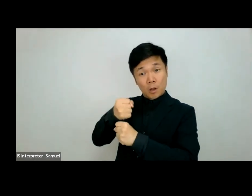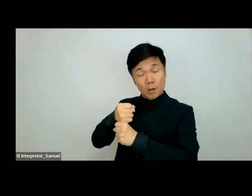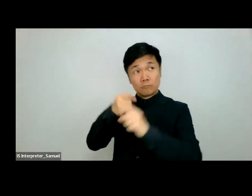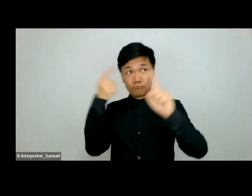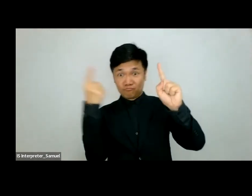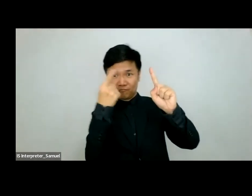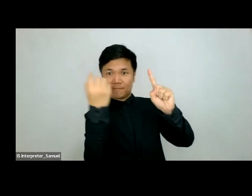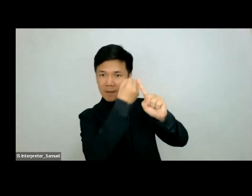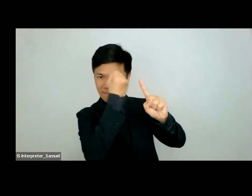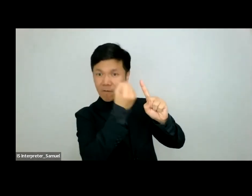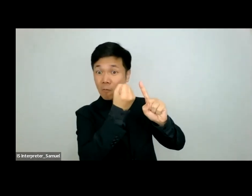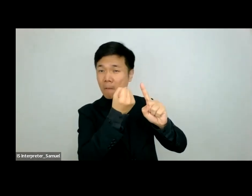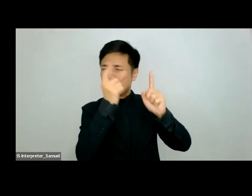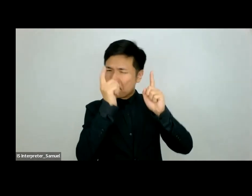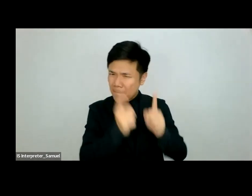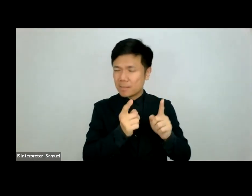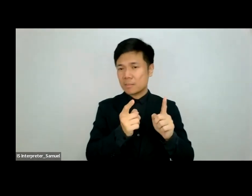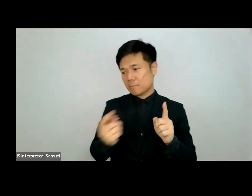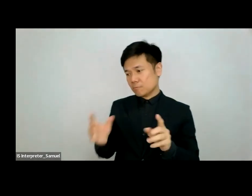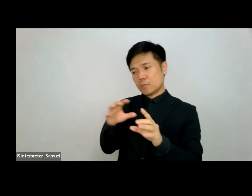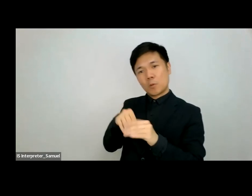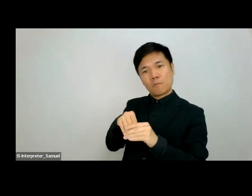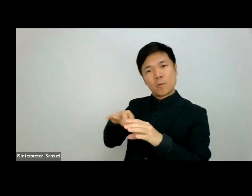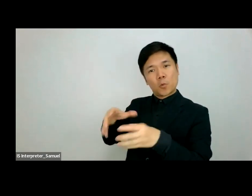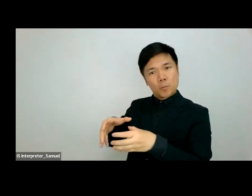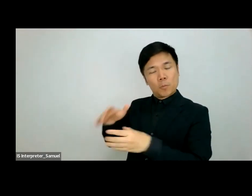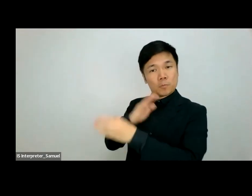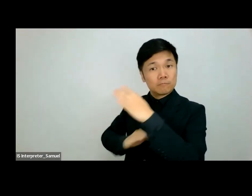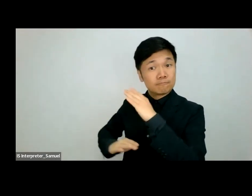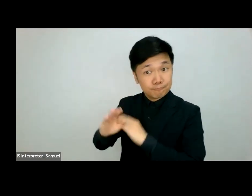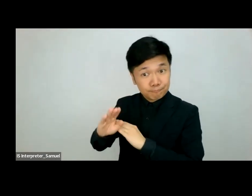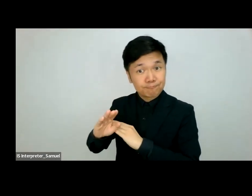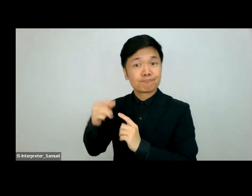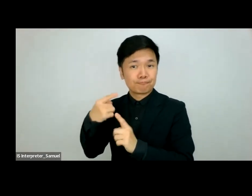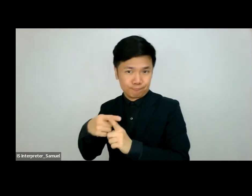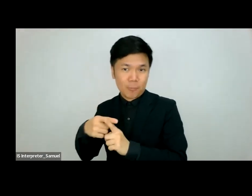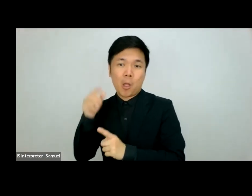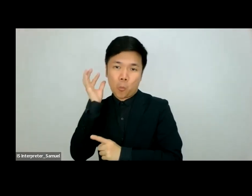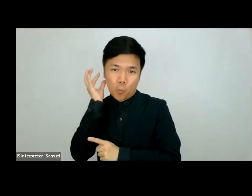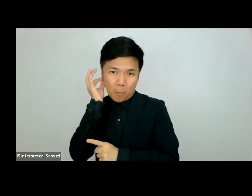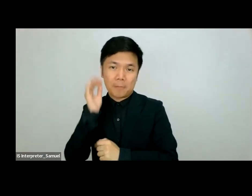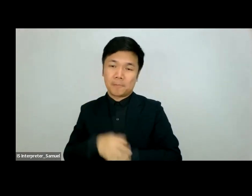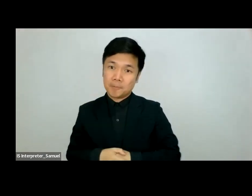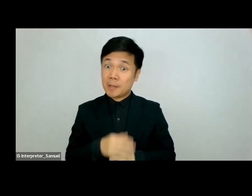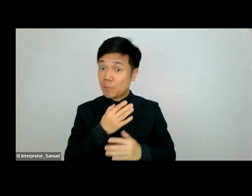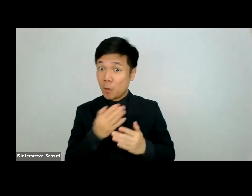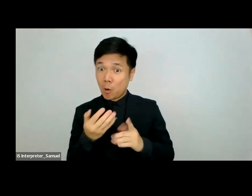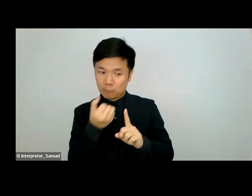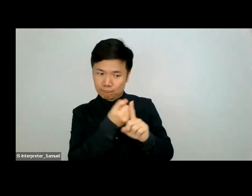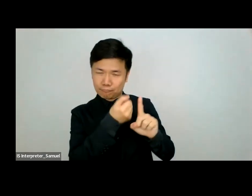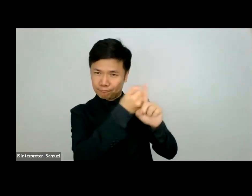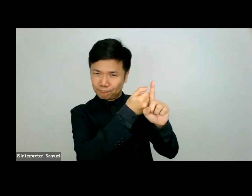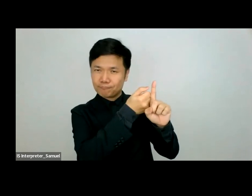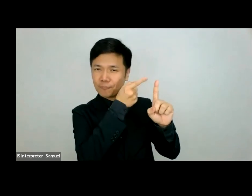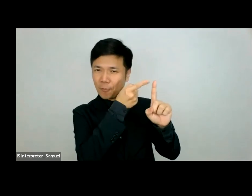plaidoyer et que les actions en matière du climat soient inclusives et que la voix des femmes et